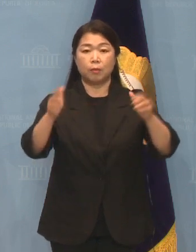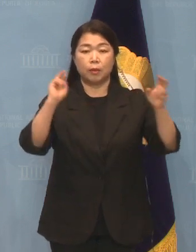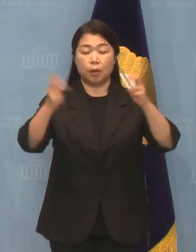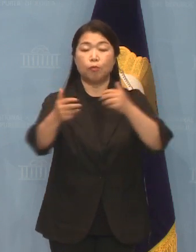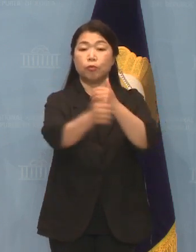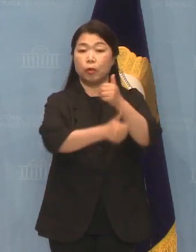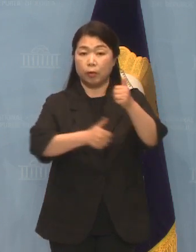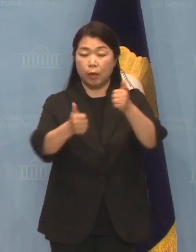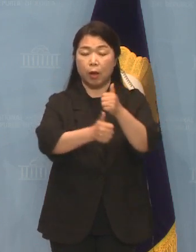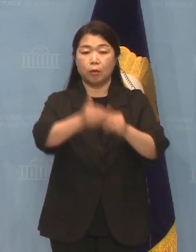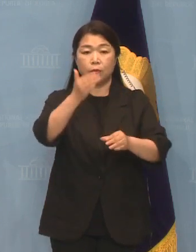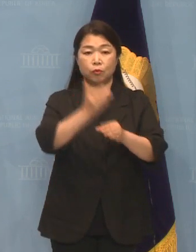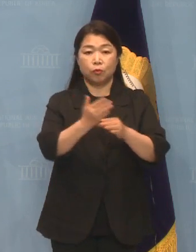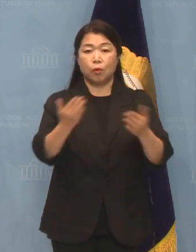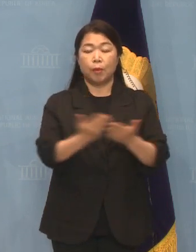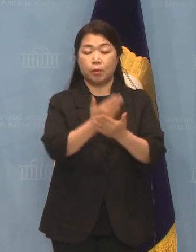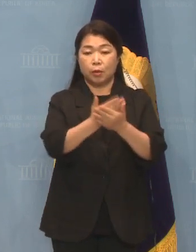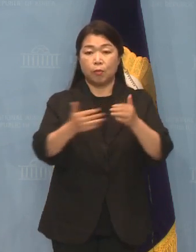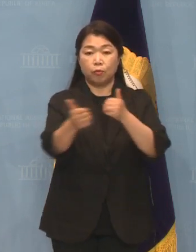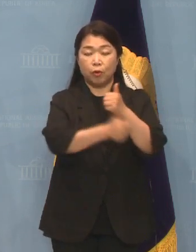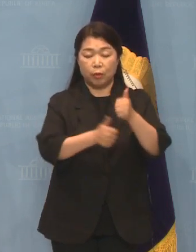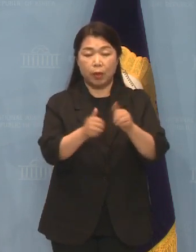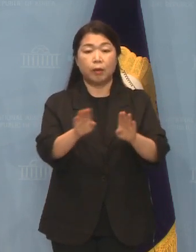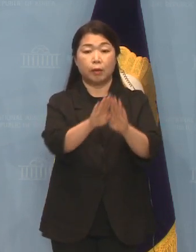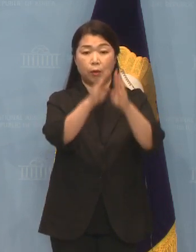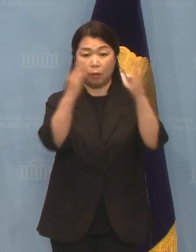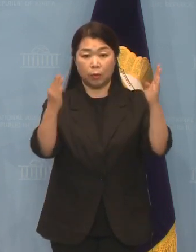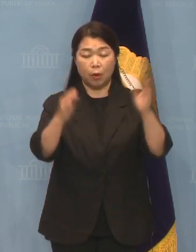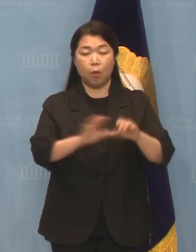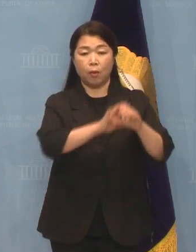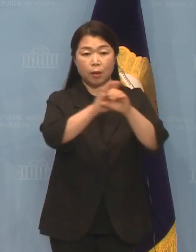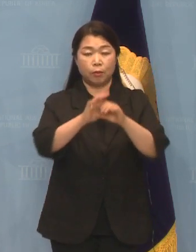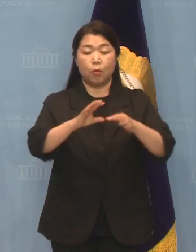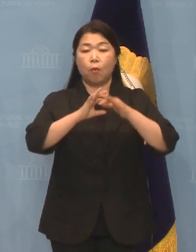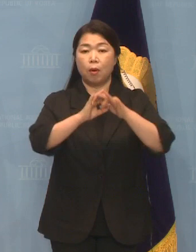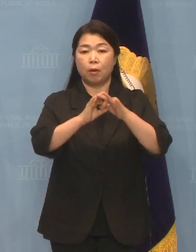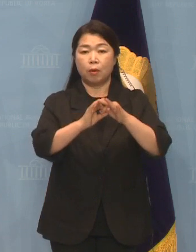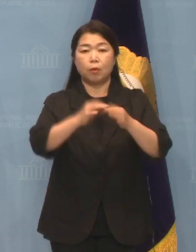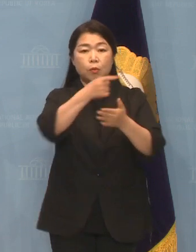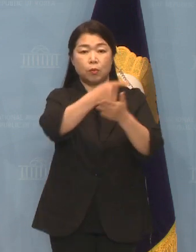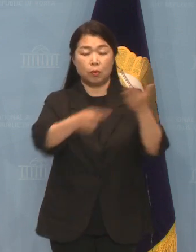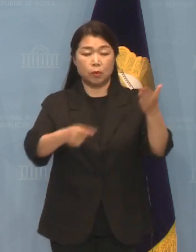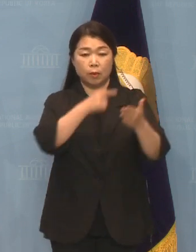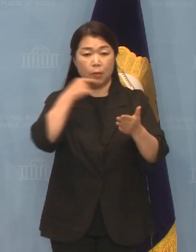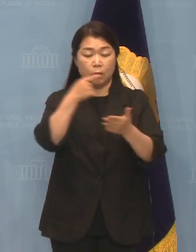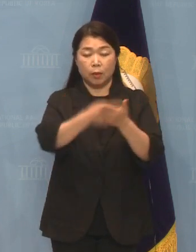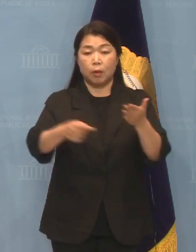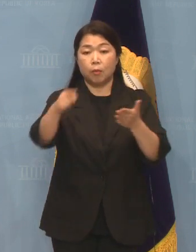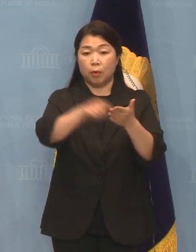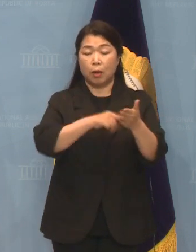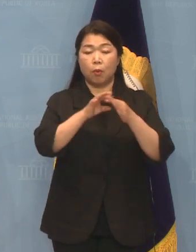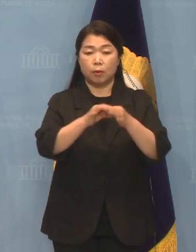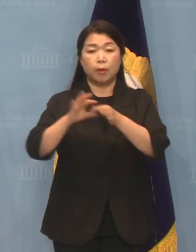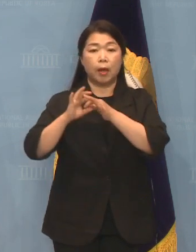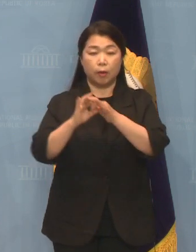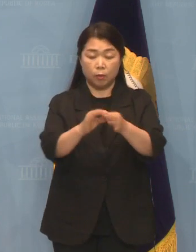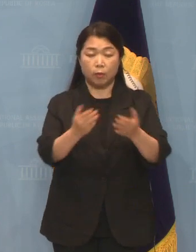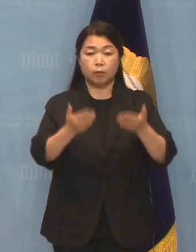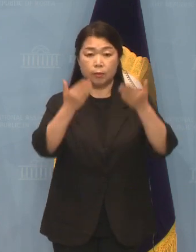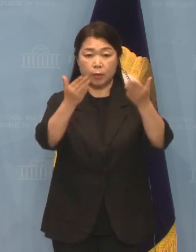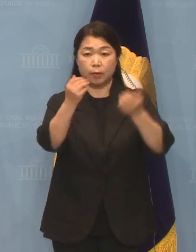중소벤처기업위원회가 중소벤처기업 소위원회를 열어서 코로나19 손실보상법안 심사를 계속